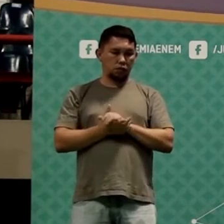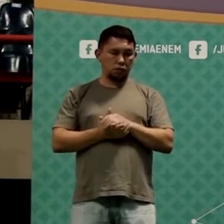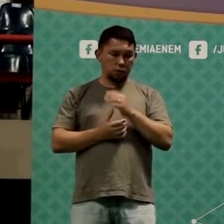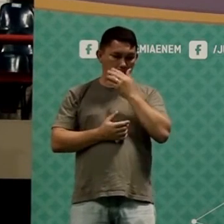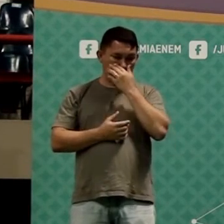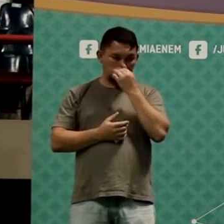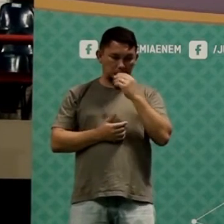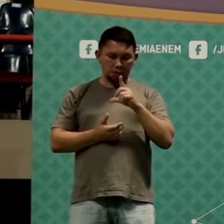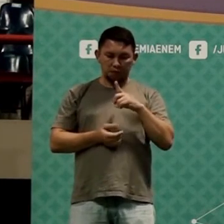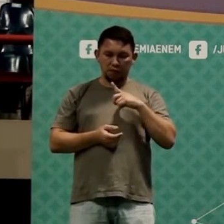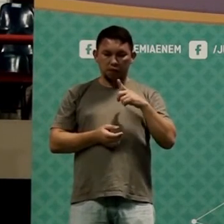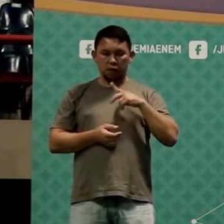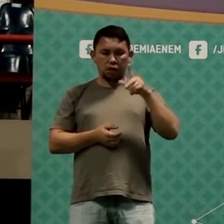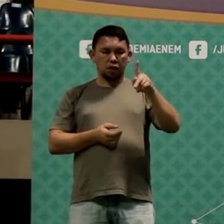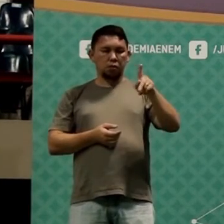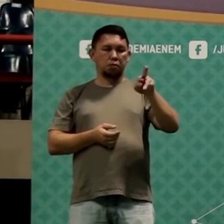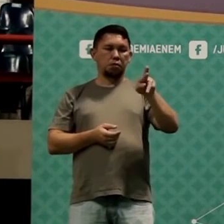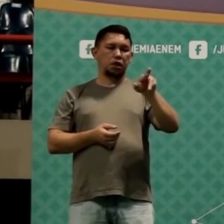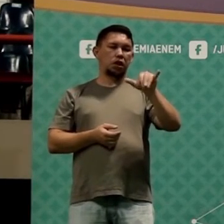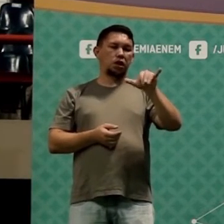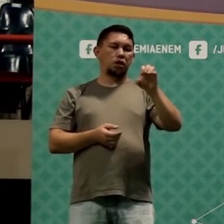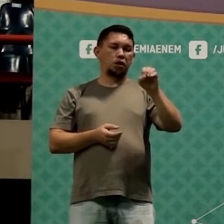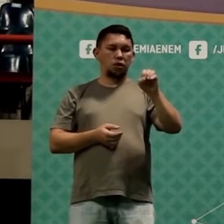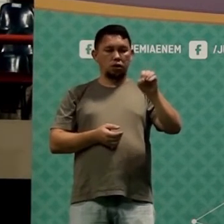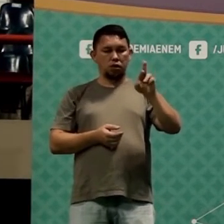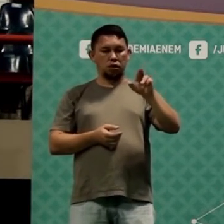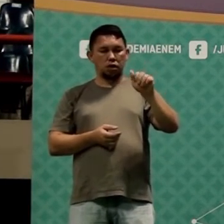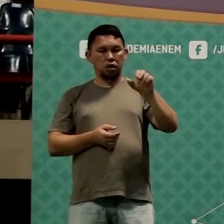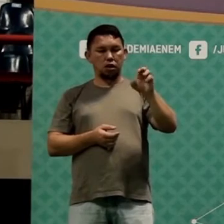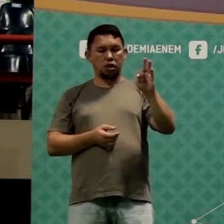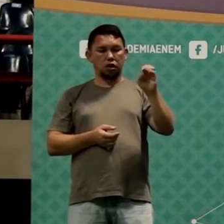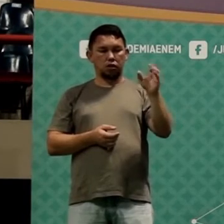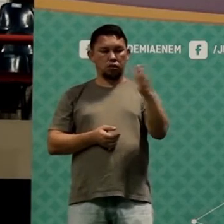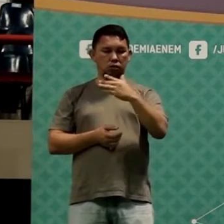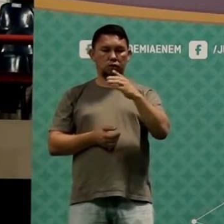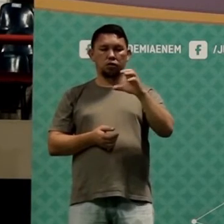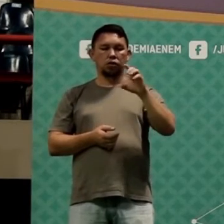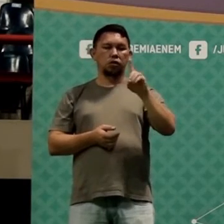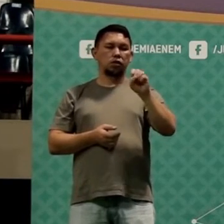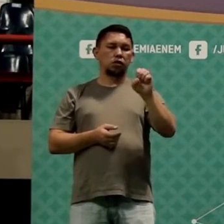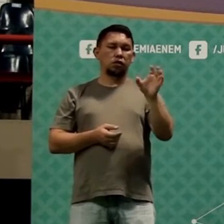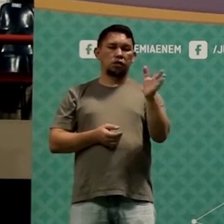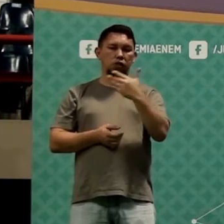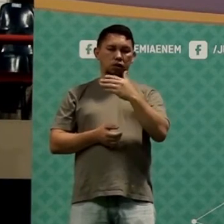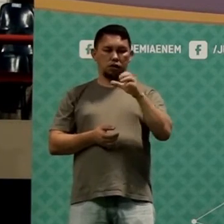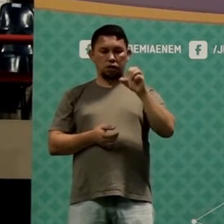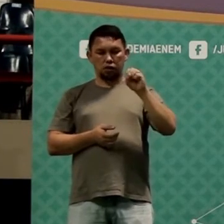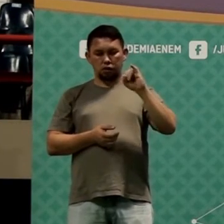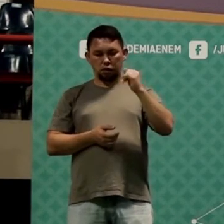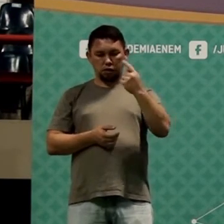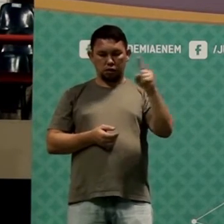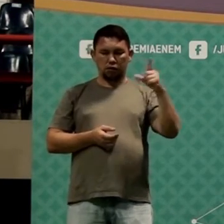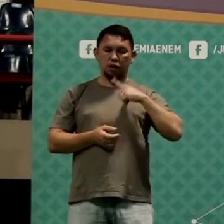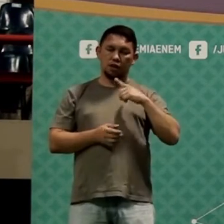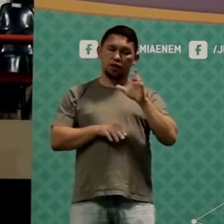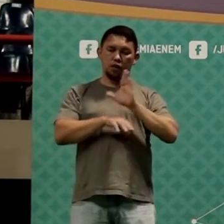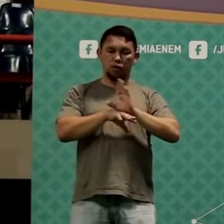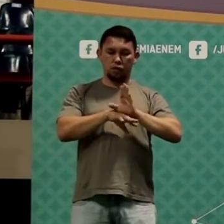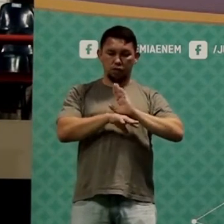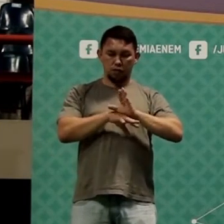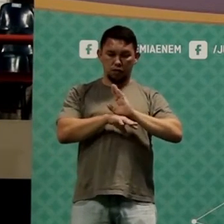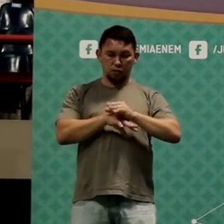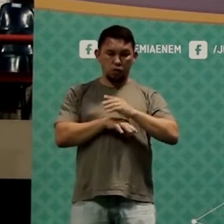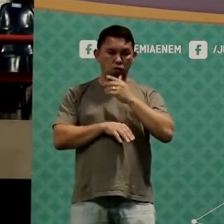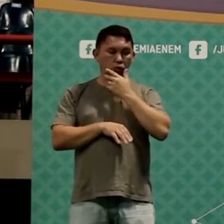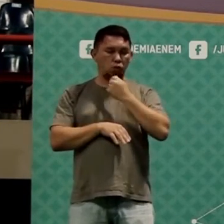era Priorato de Sião. Segundo teorias conspiratórias, que está até naquele filme do Código da Vinci, Leonardo